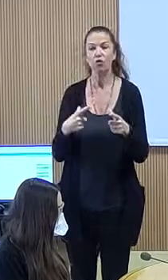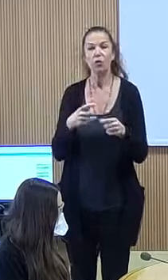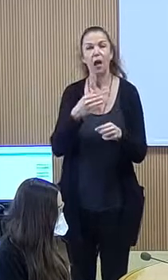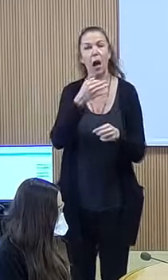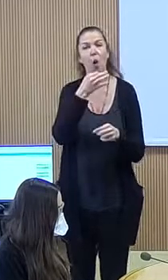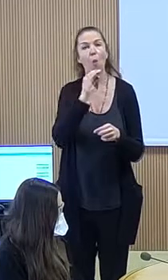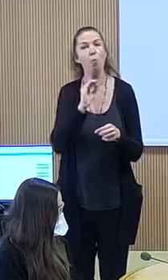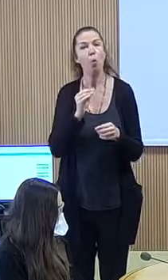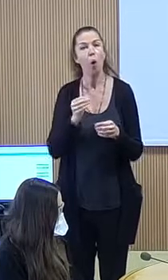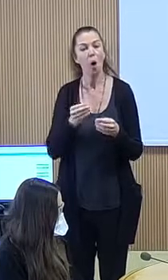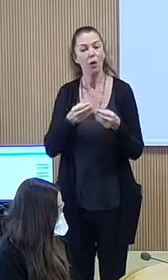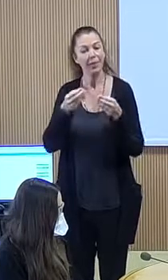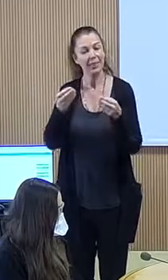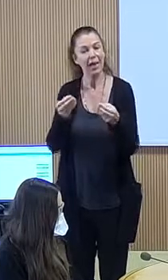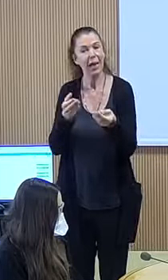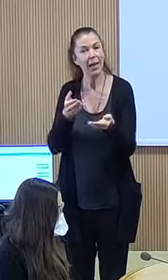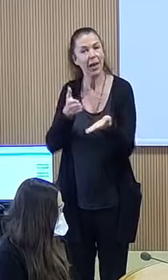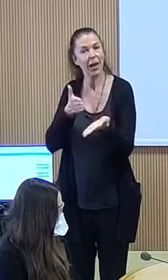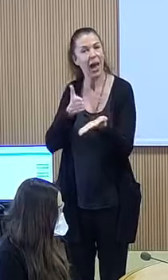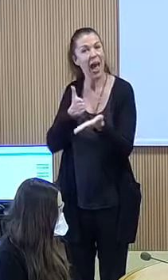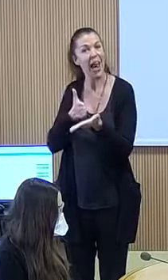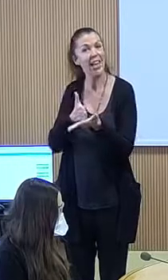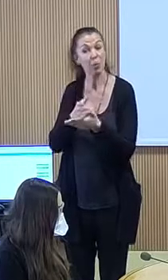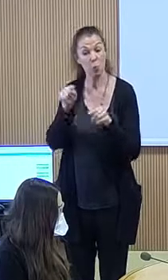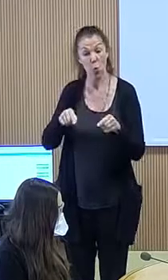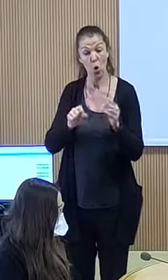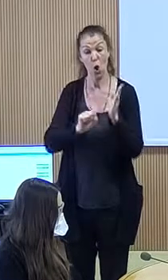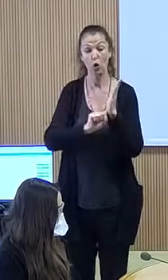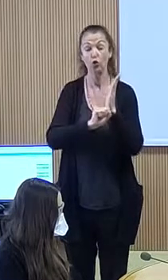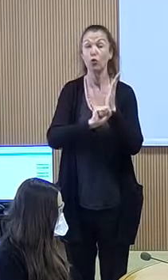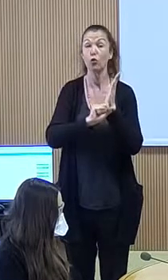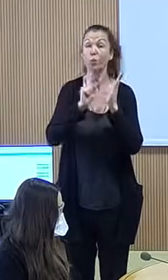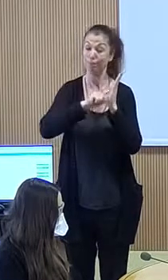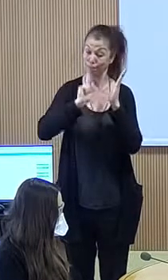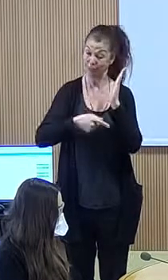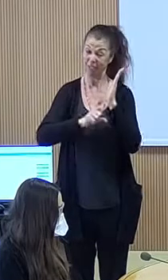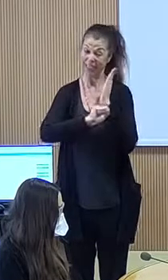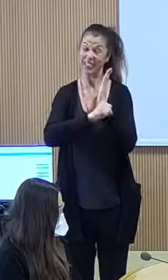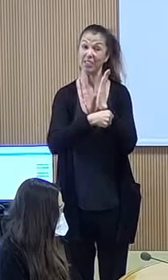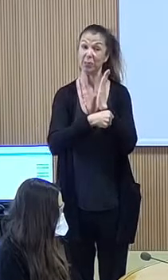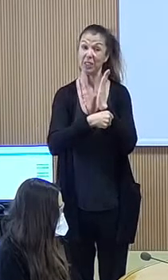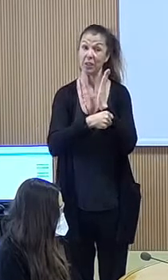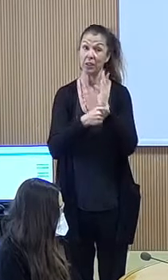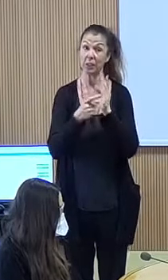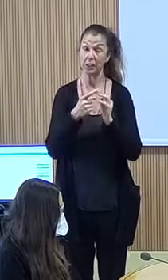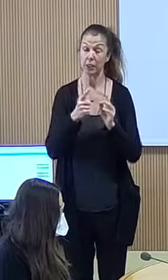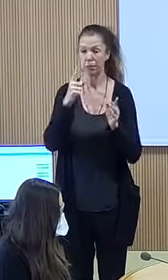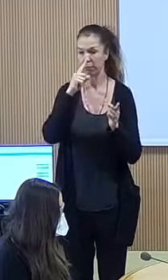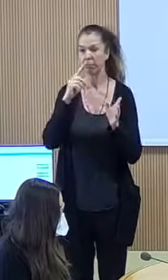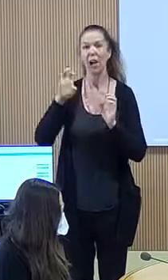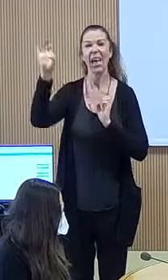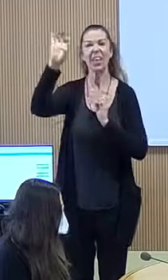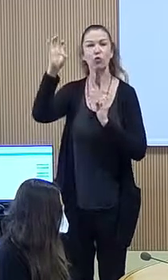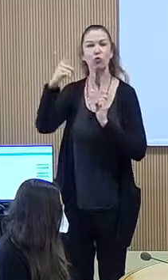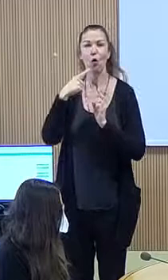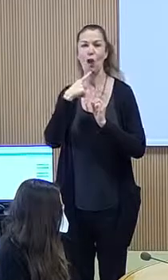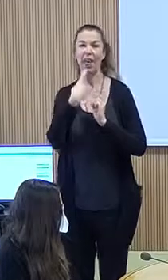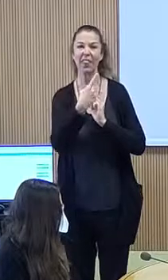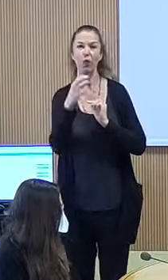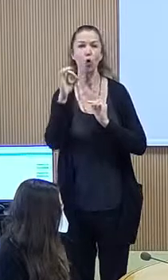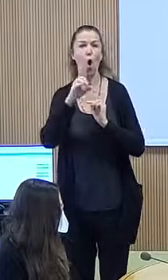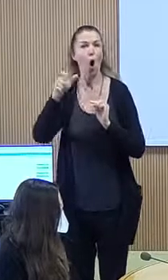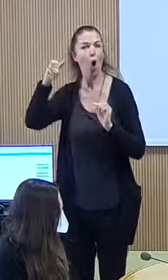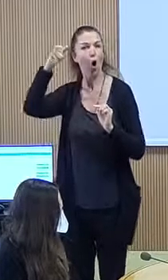di quelli che oggi sono provvedimenti più restrittivi rispetto a quelli presi dalla regione o dal governo e come per esempio